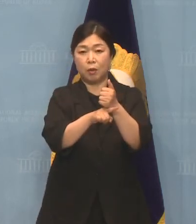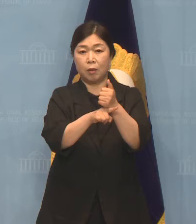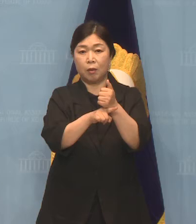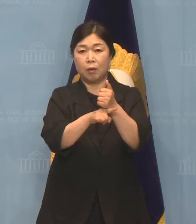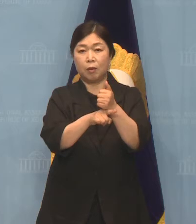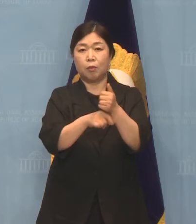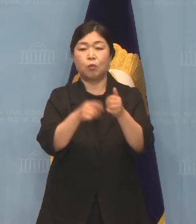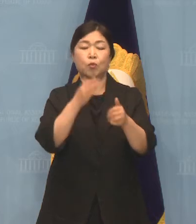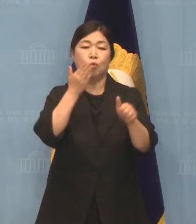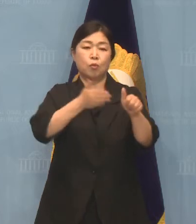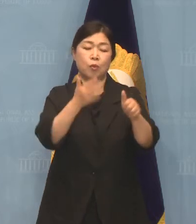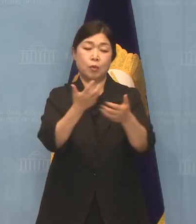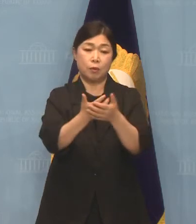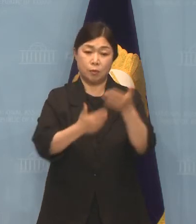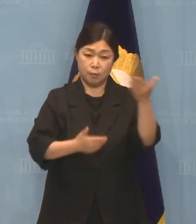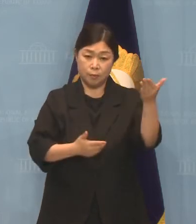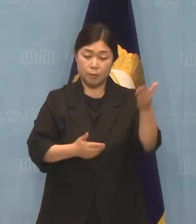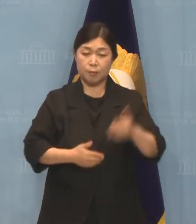제출되었습니다.